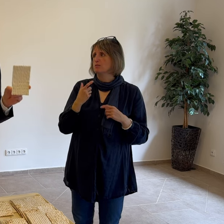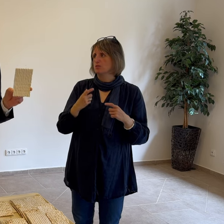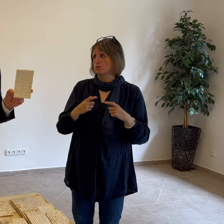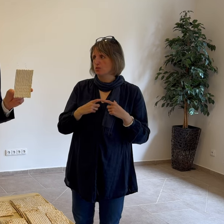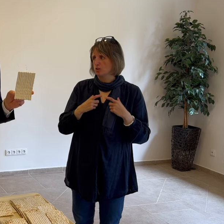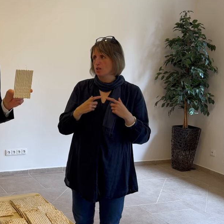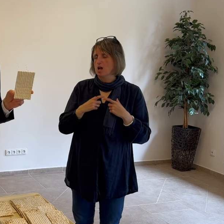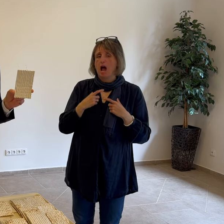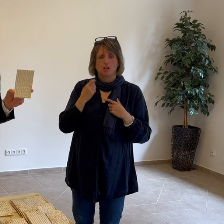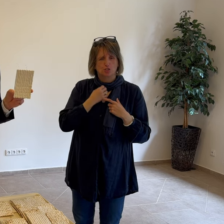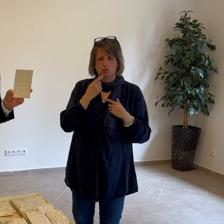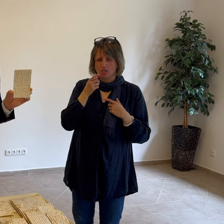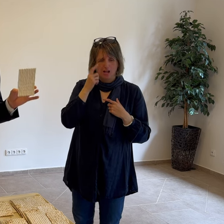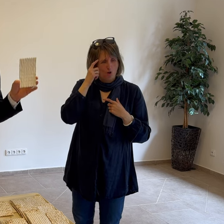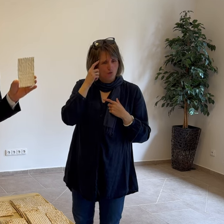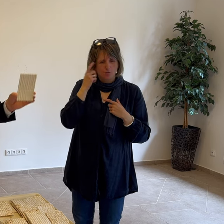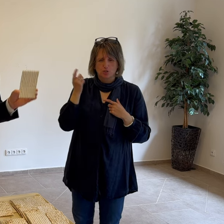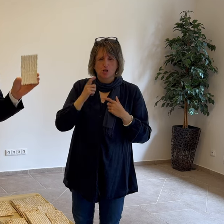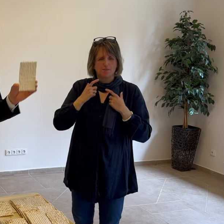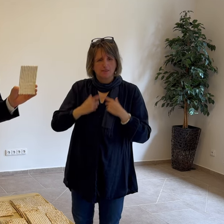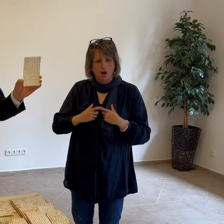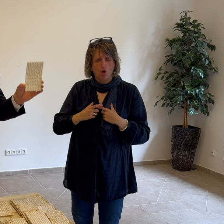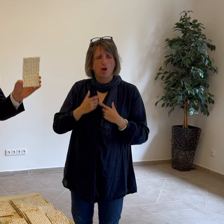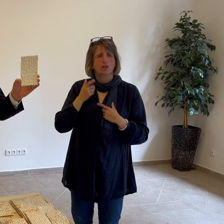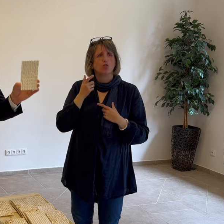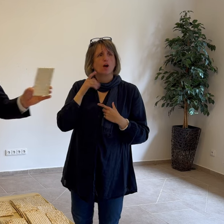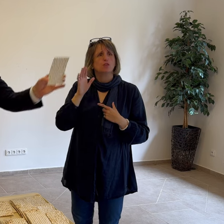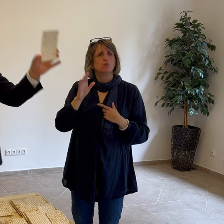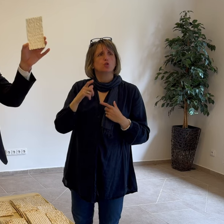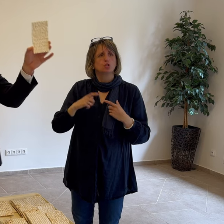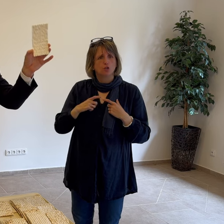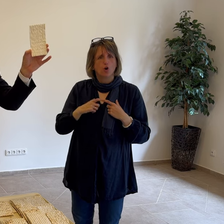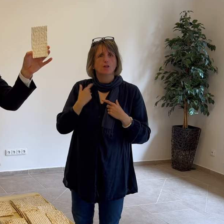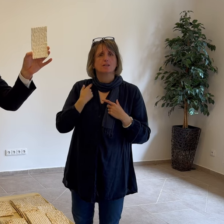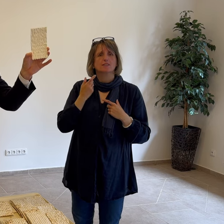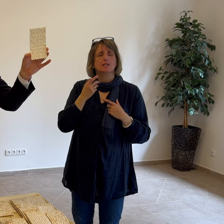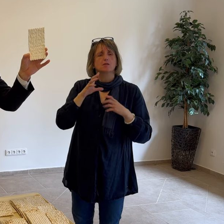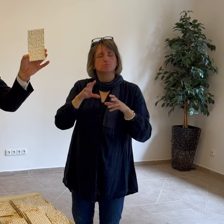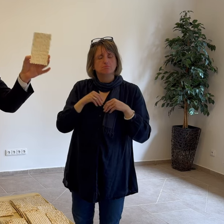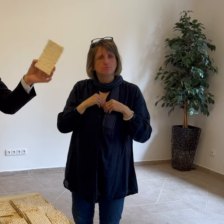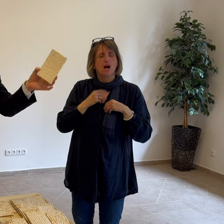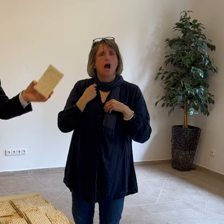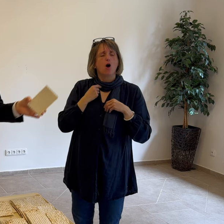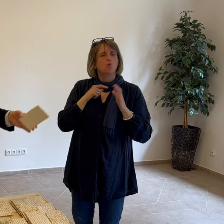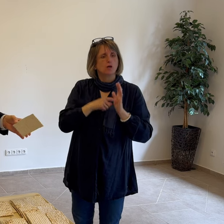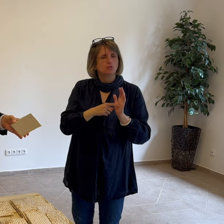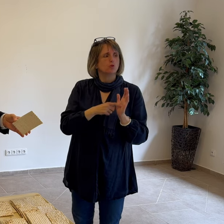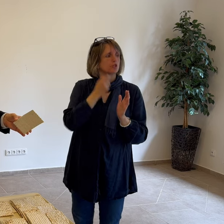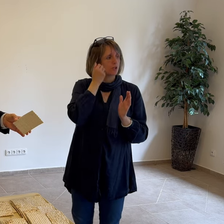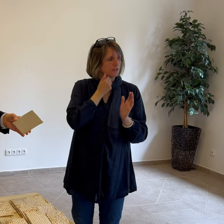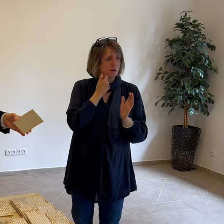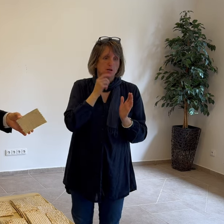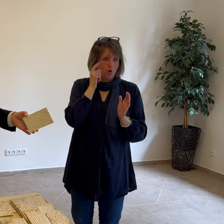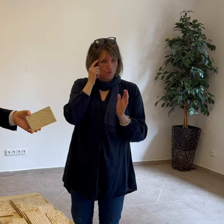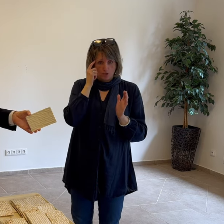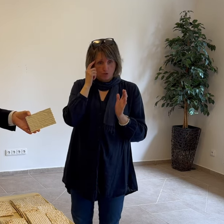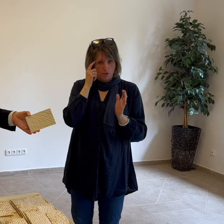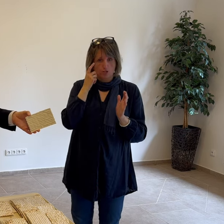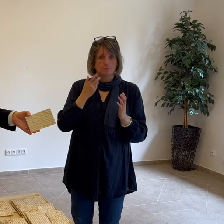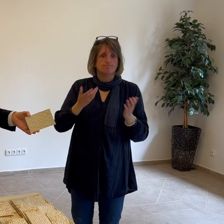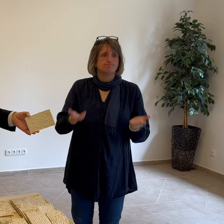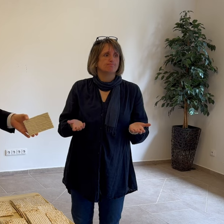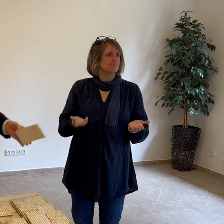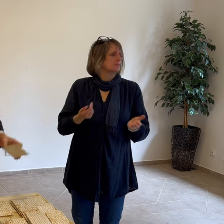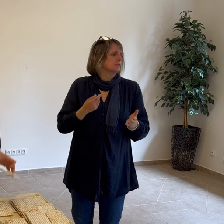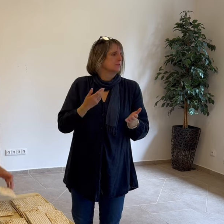toto neuvědomuješ na každý den pokud takto nežiješ na každý den tady z tohoto tak je to prázdné tak to AS